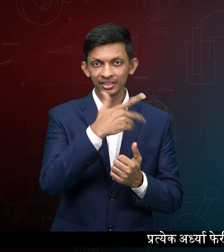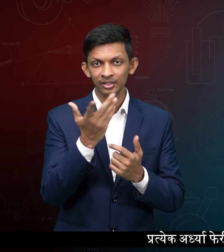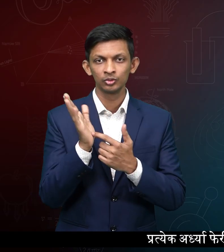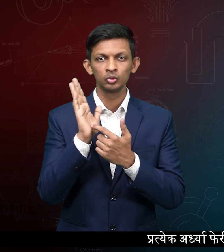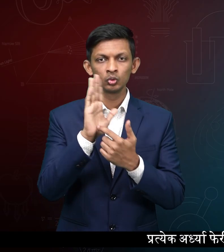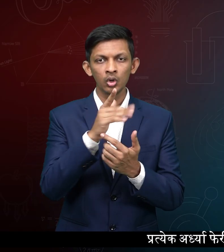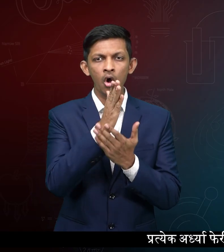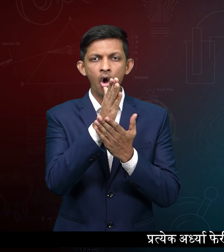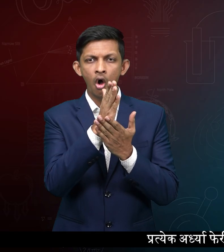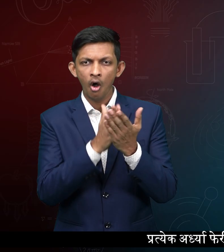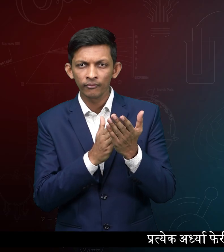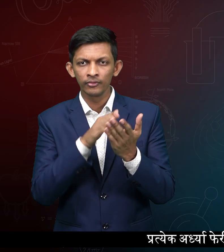फेरीनंतर प्रवाहाची दिशा उलटली जाते,